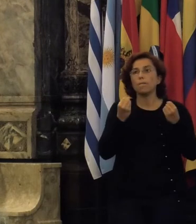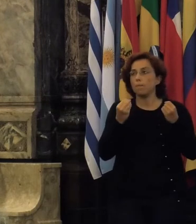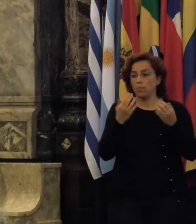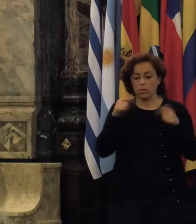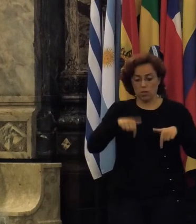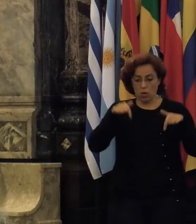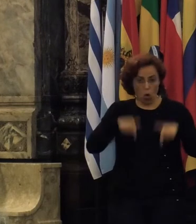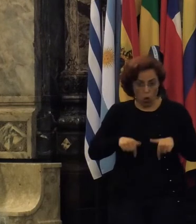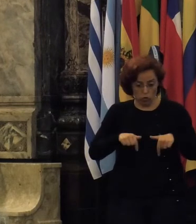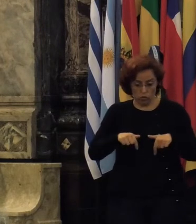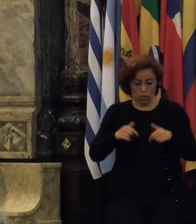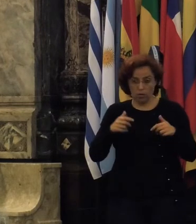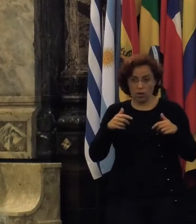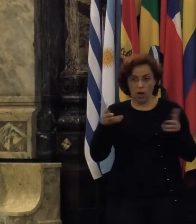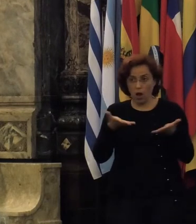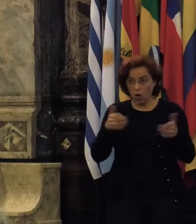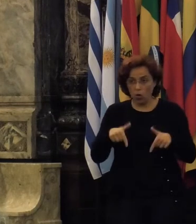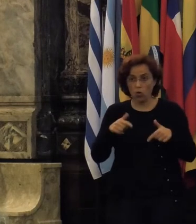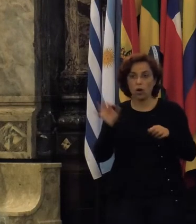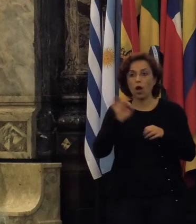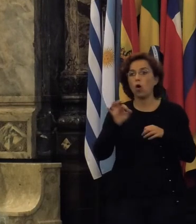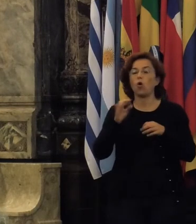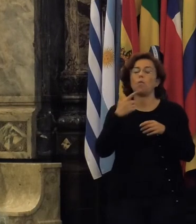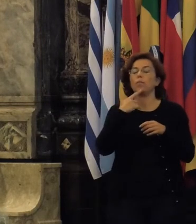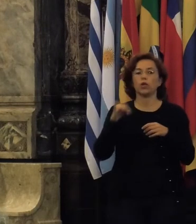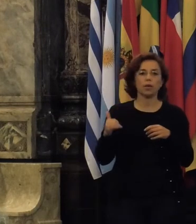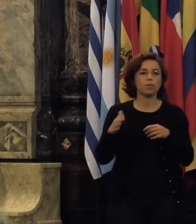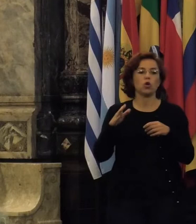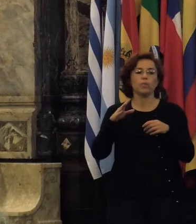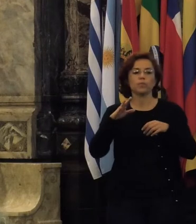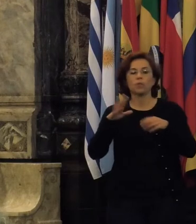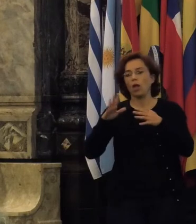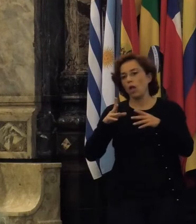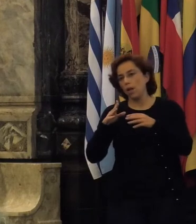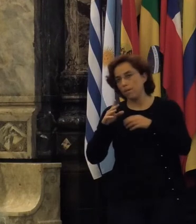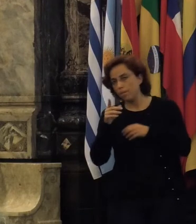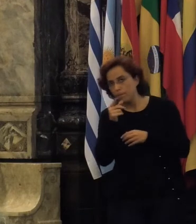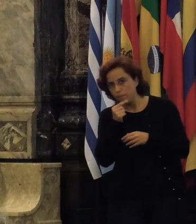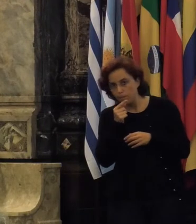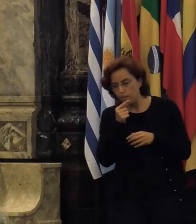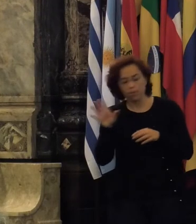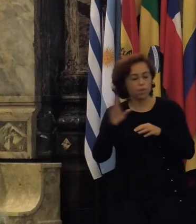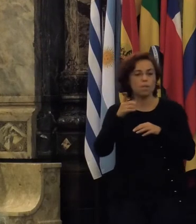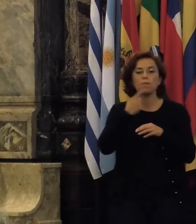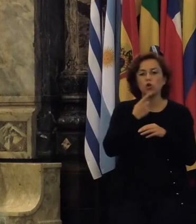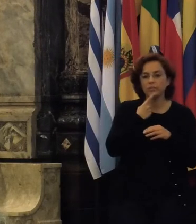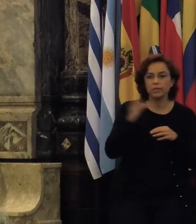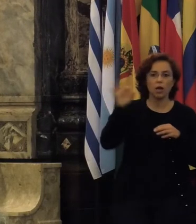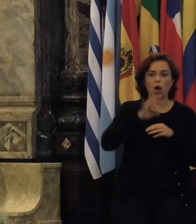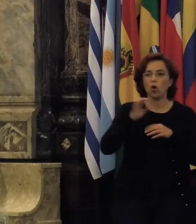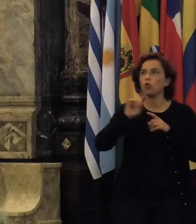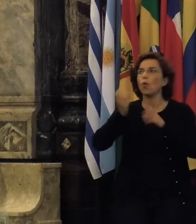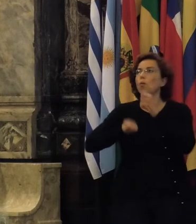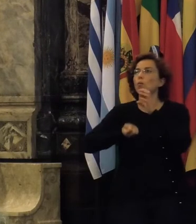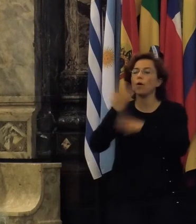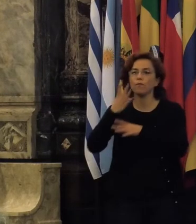hoy, incluso en lo que hace a las vecindades políticas, ¿no?, y al momento que estamos viviendo, no es una novedad para la